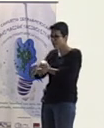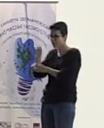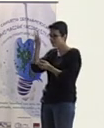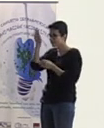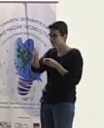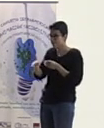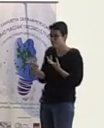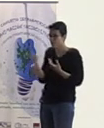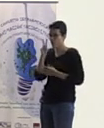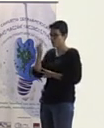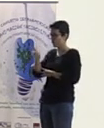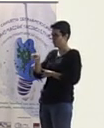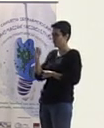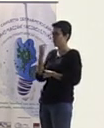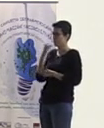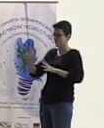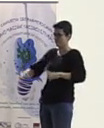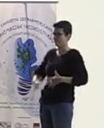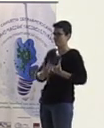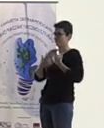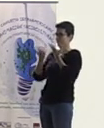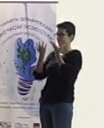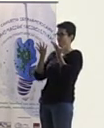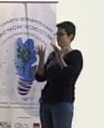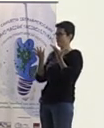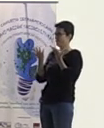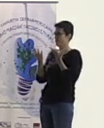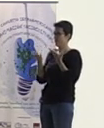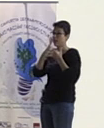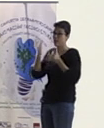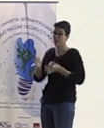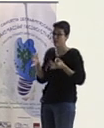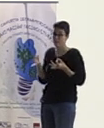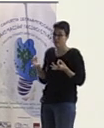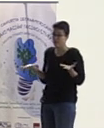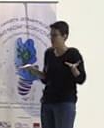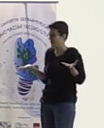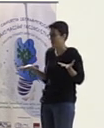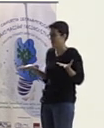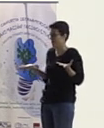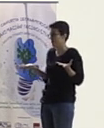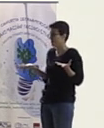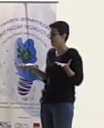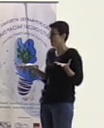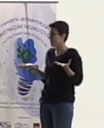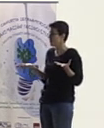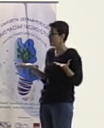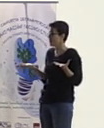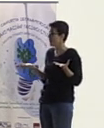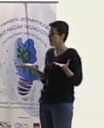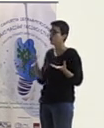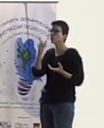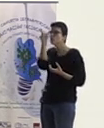calle ni nos llenamos de todo eso, realmente yo es cuando me cabreo a veces con los profesores. Y también porque, a ver,